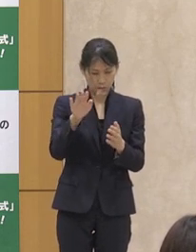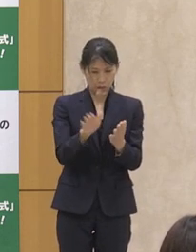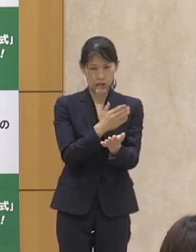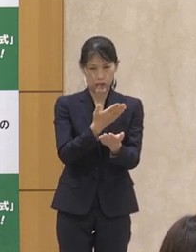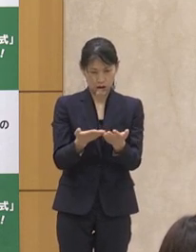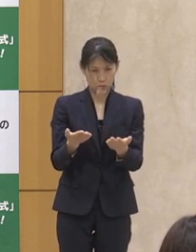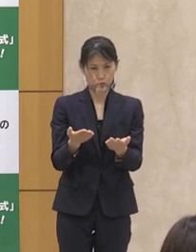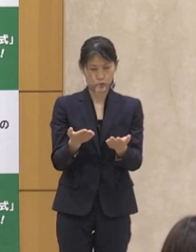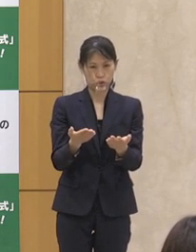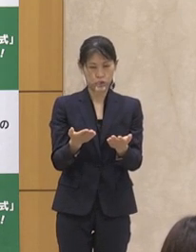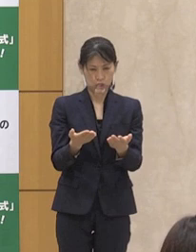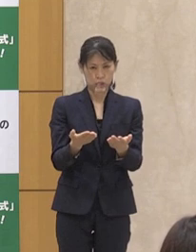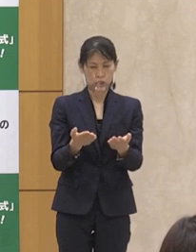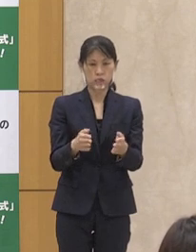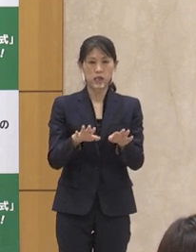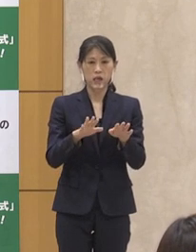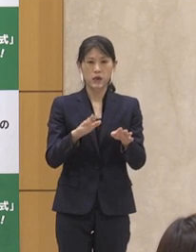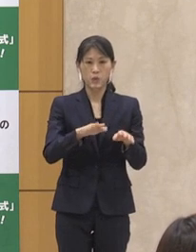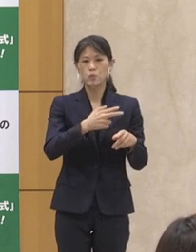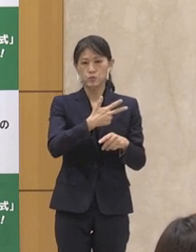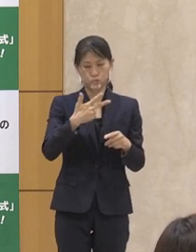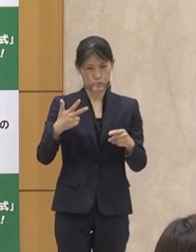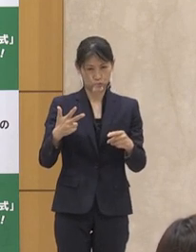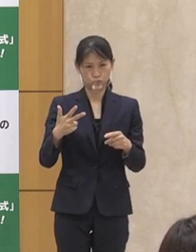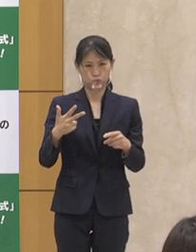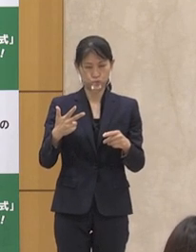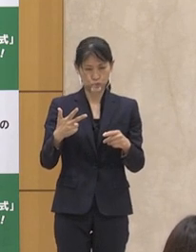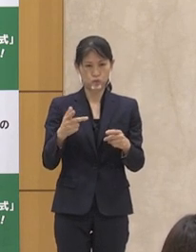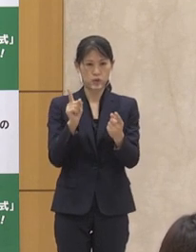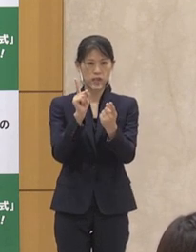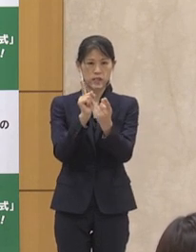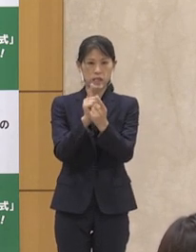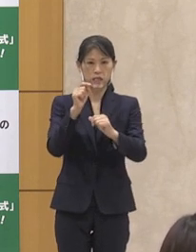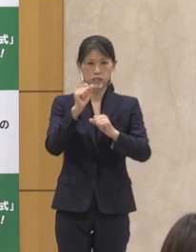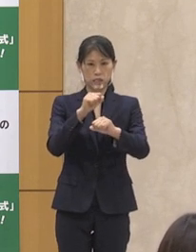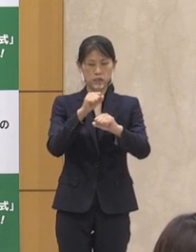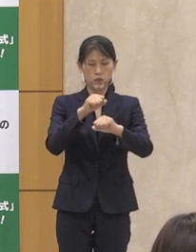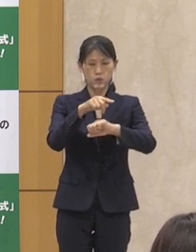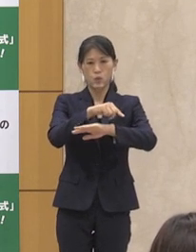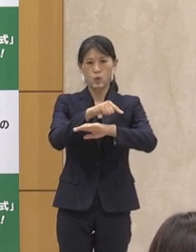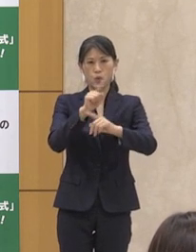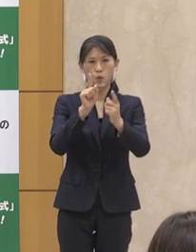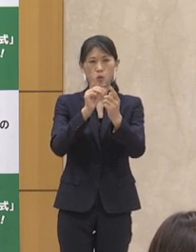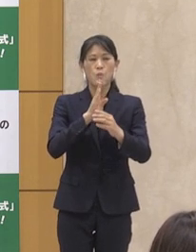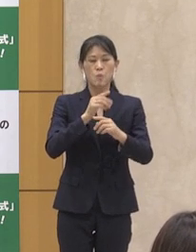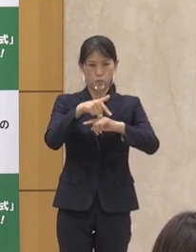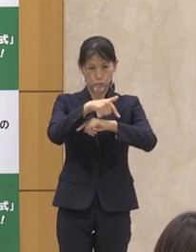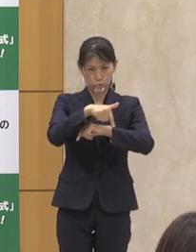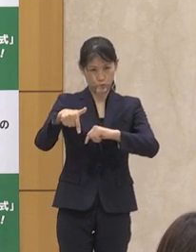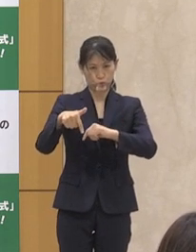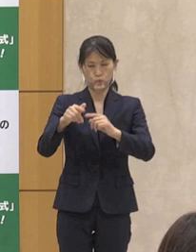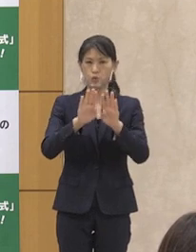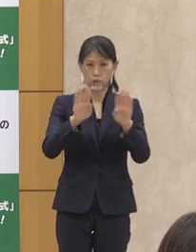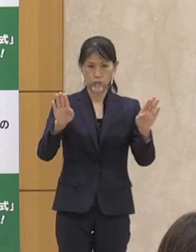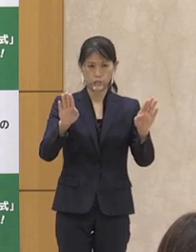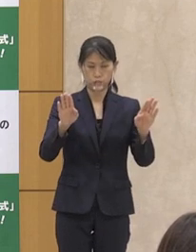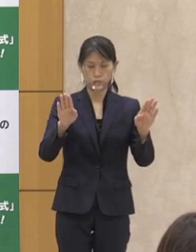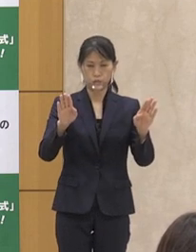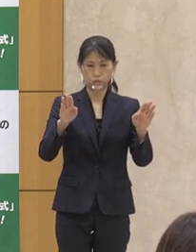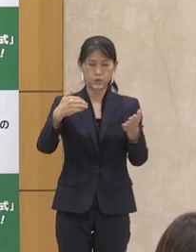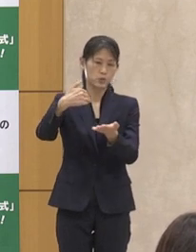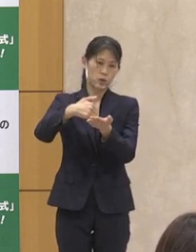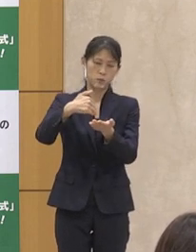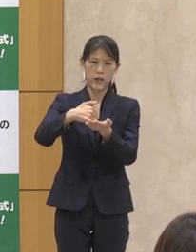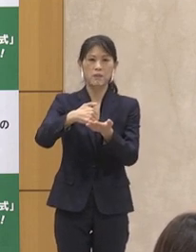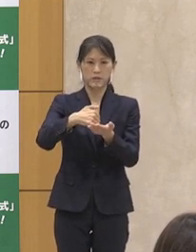で、今週には県の対策本部会、県の本部会議を開いてということなんですけど、ここ、連日感